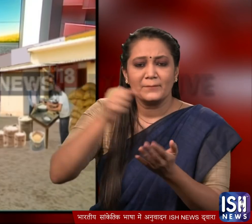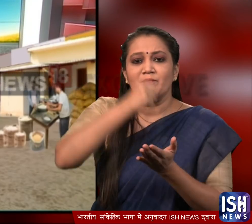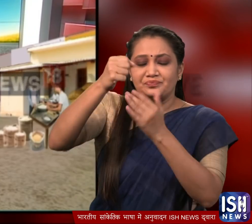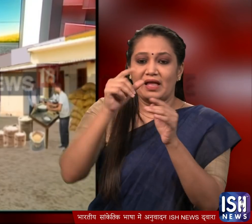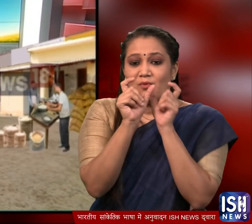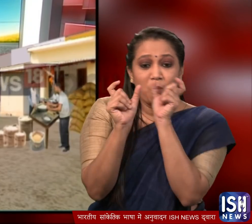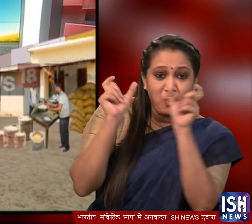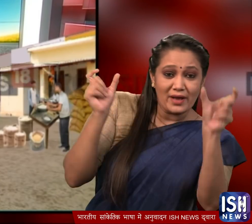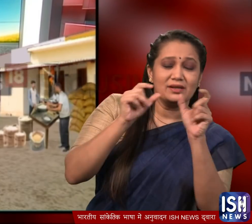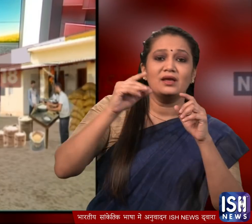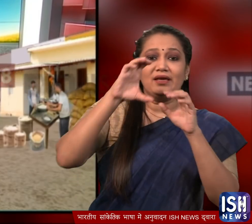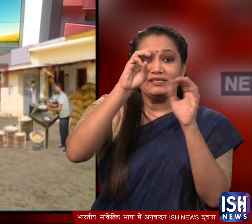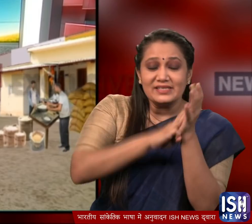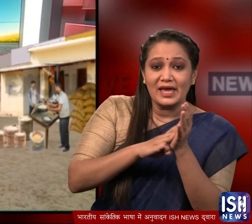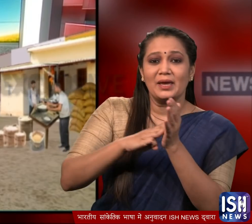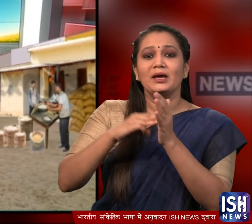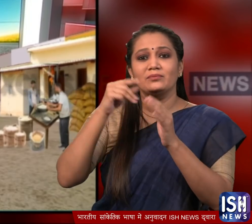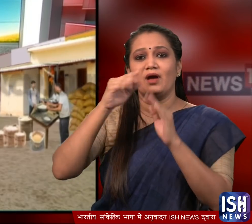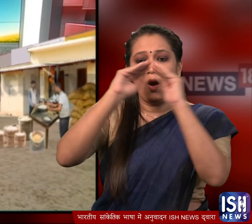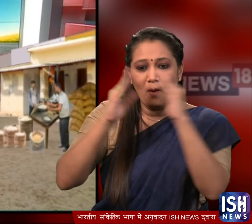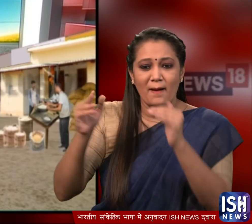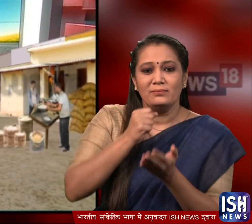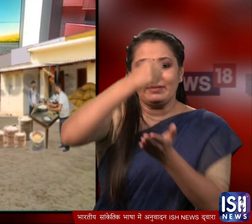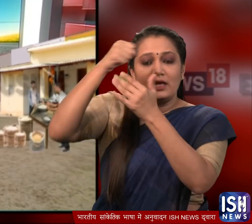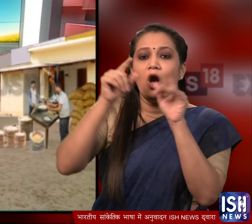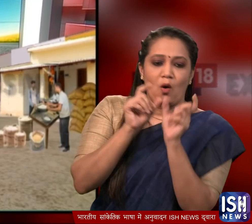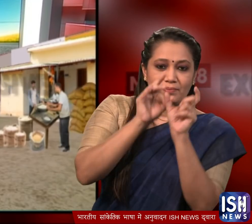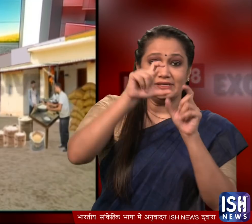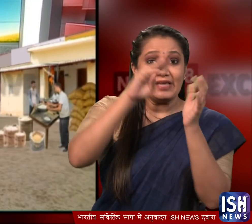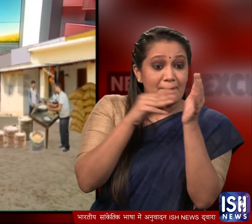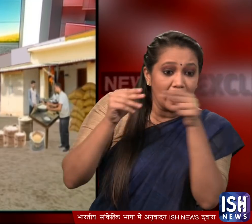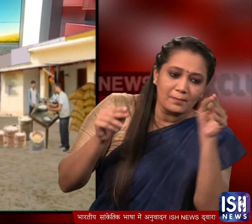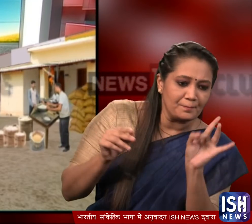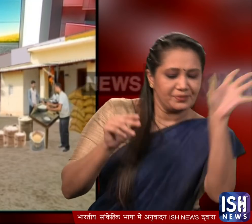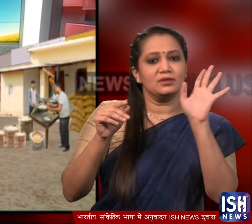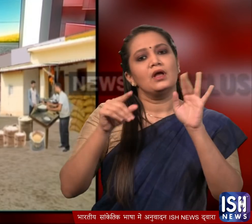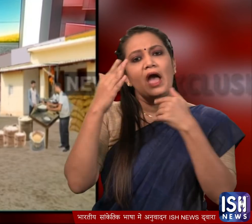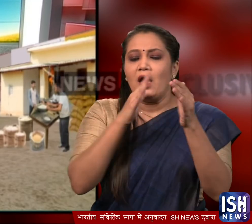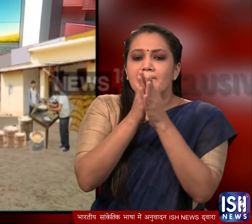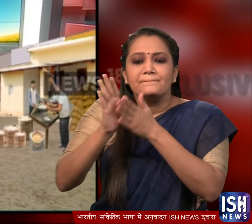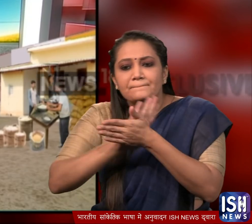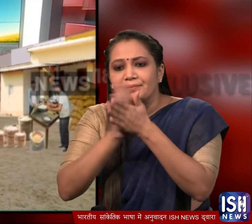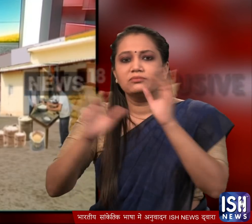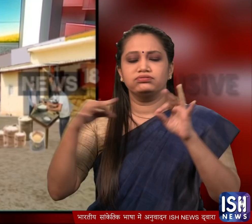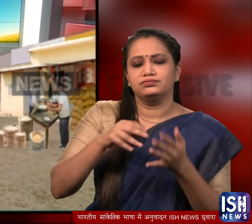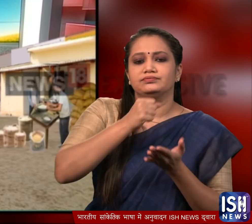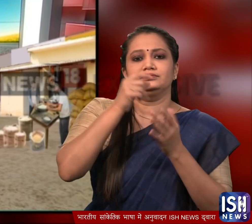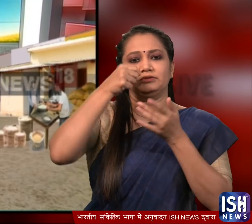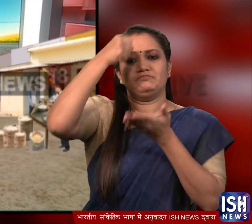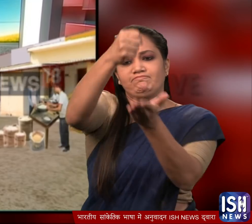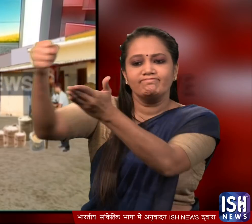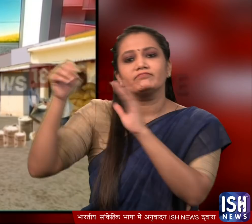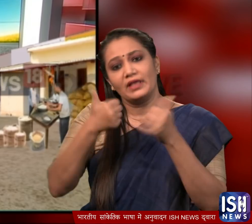से मुख्यमंत्री घर घर राशन योजना नाम हटाने के प्रस्ताव को मंजूरी दे दी और अब इस योजना को बिना नाम के चलाने का फैसला लिया